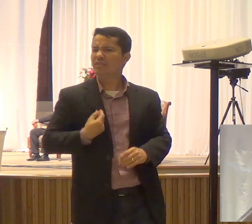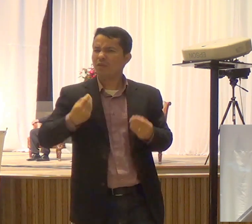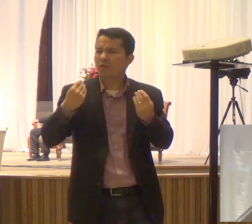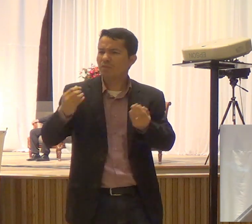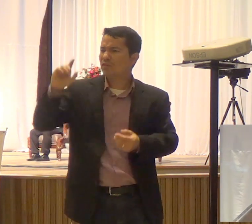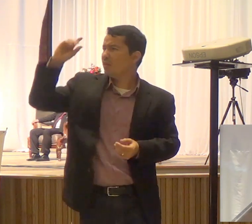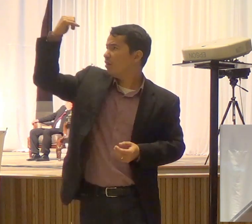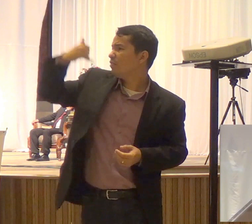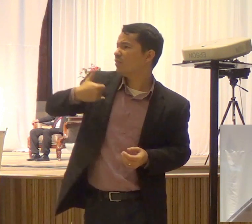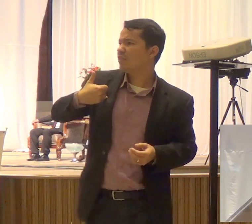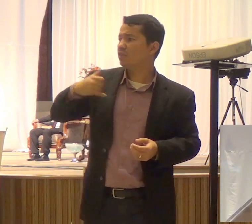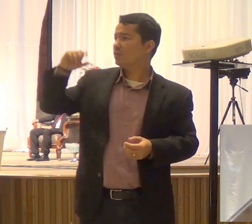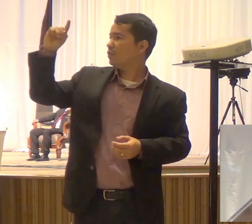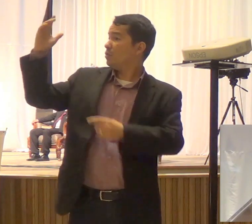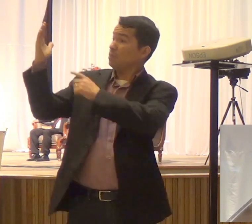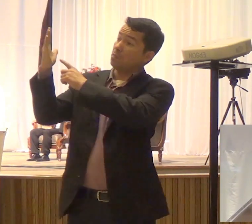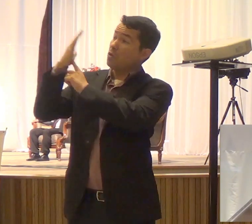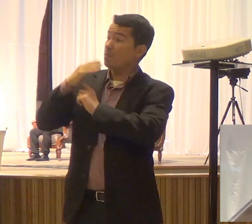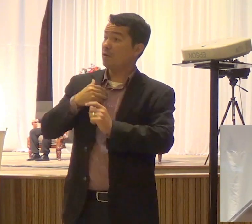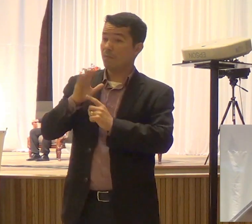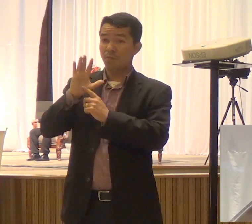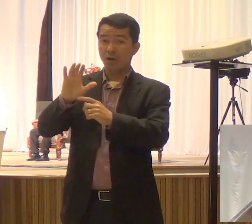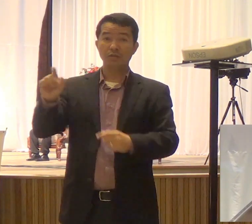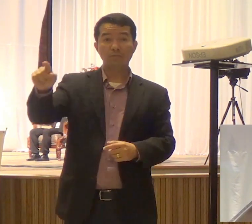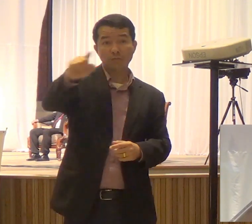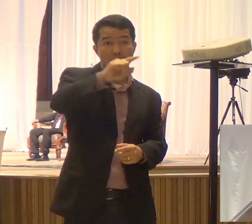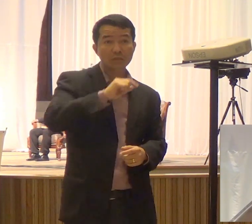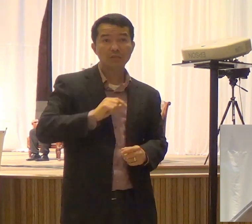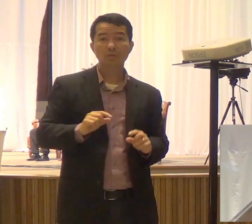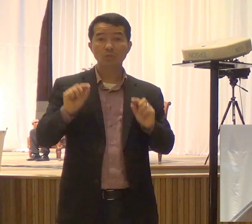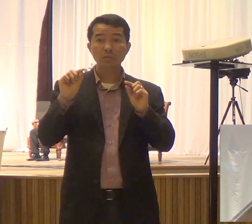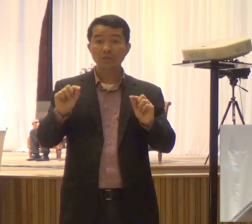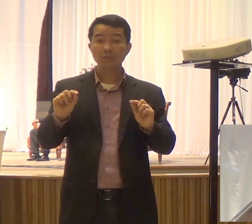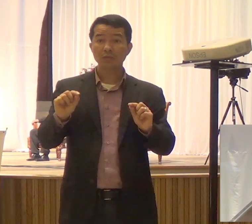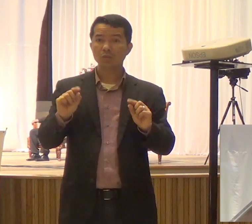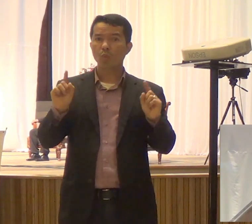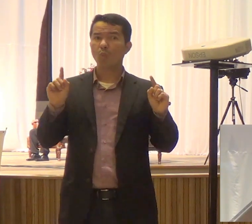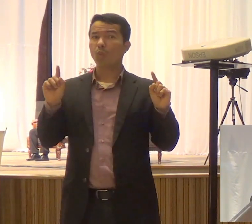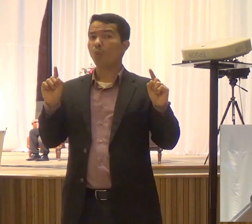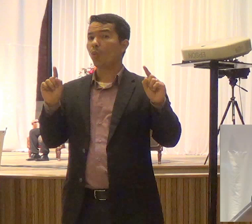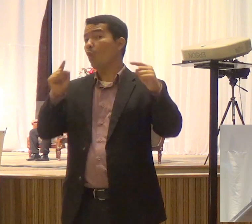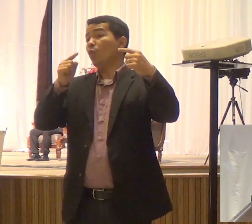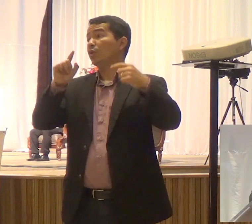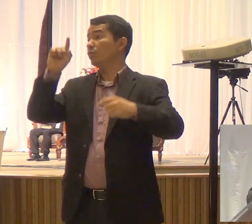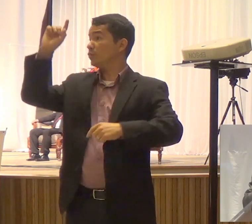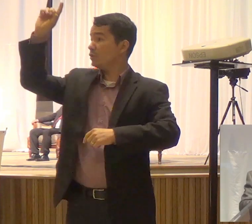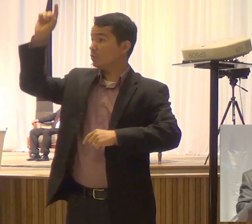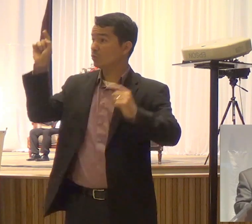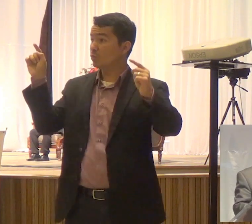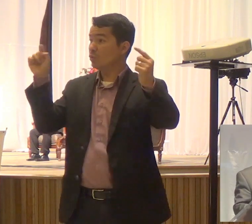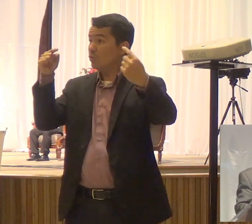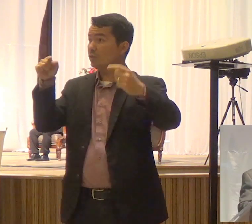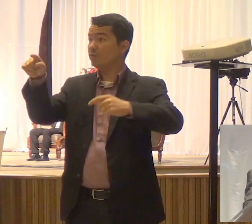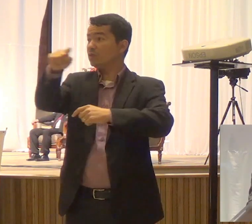dizer, olha, eu vou botar a minha face contra vocês, mas isso tem um propósito, mesmo quando a gente